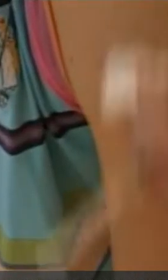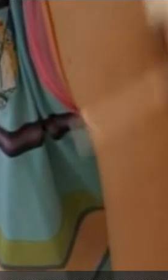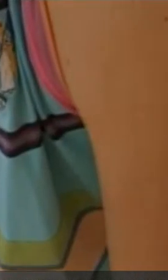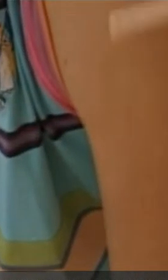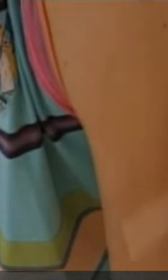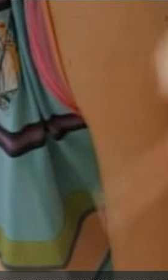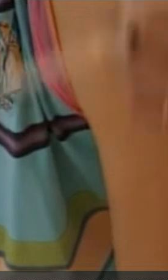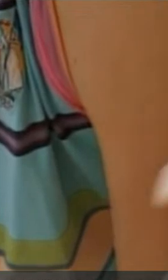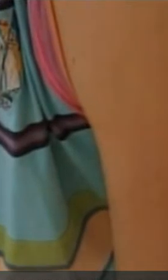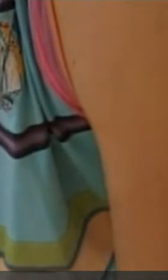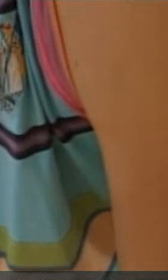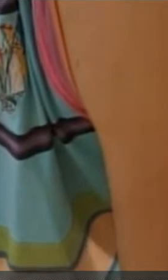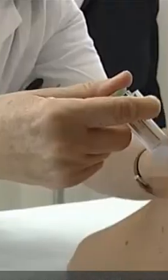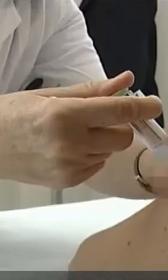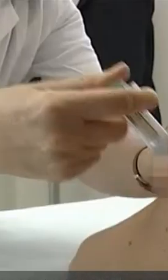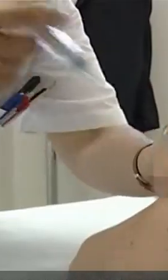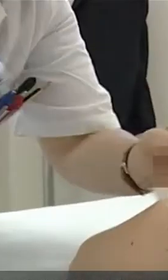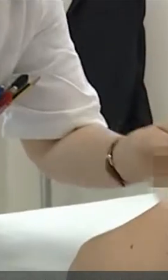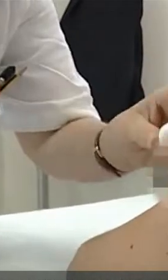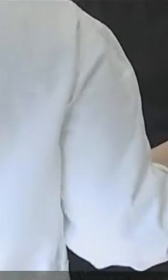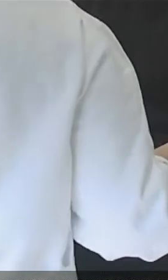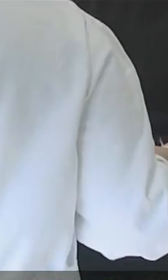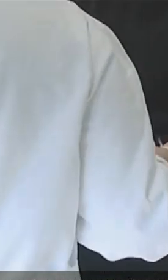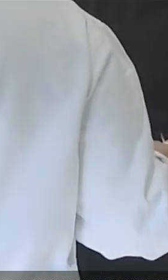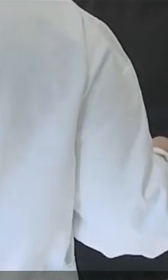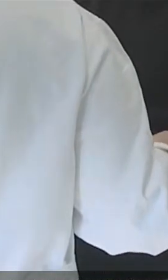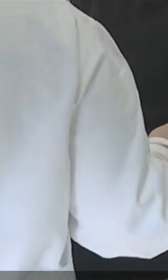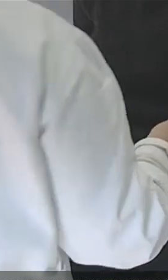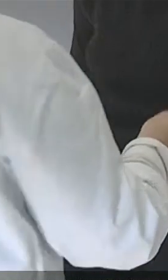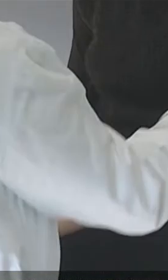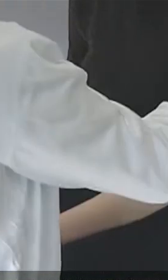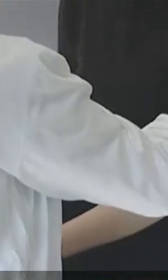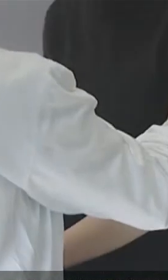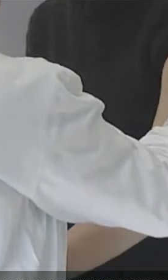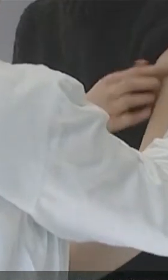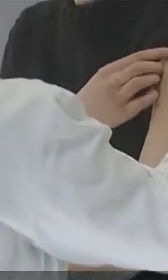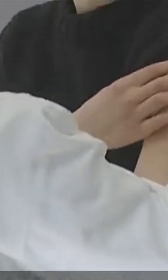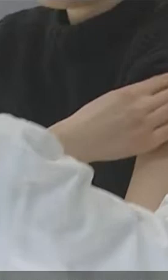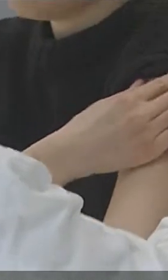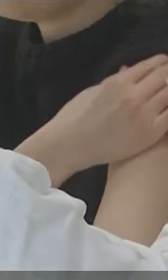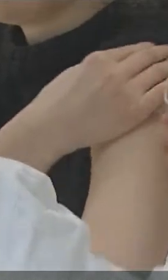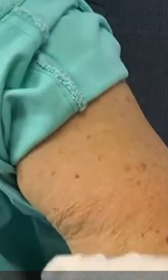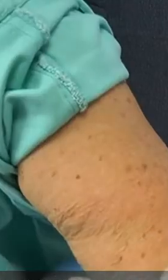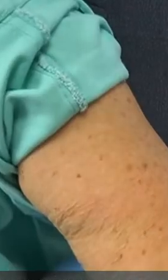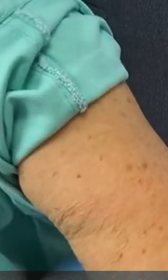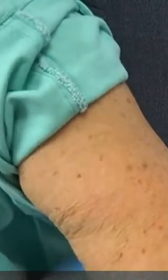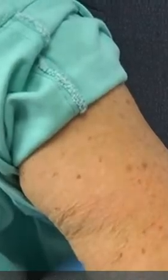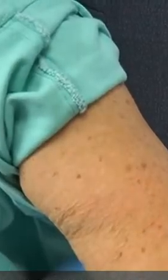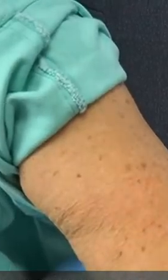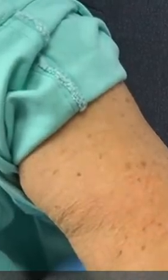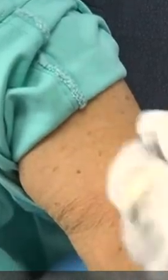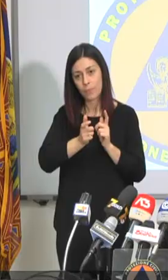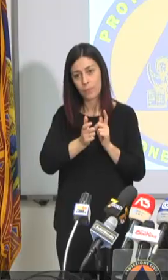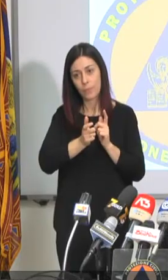arrivare secondo le aziende sanitarie interpellate dalla regione per colmare le richieste servono al momento altre 50.000 dosi extra della